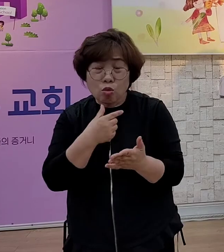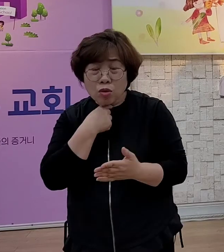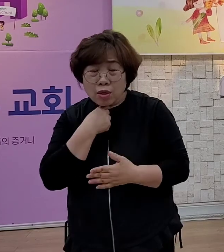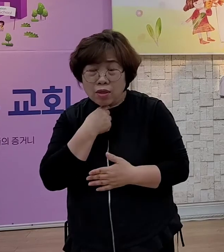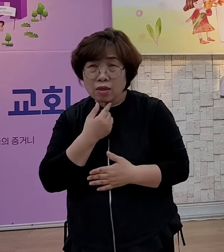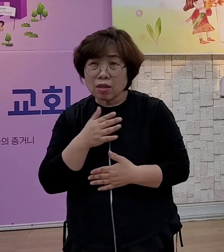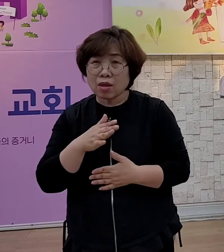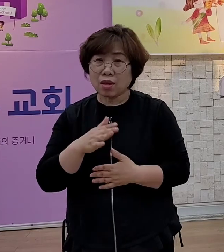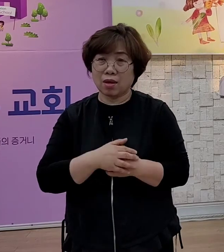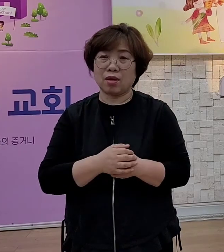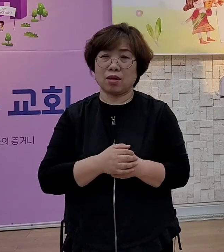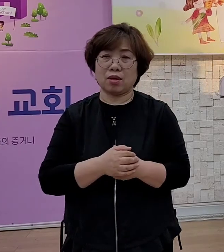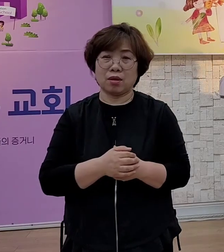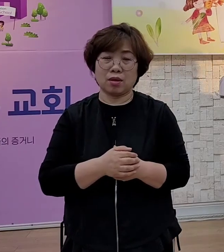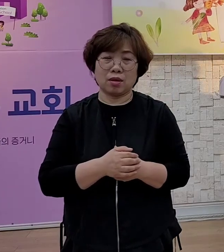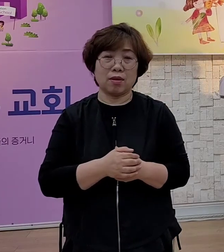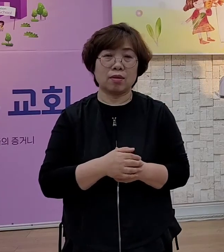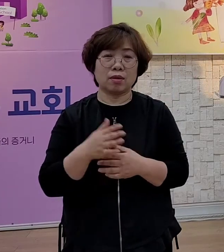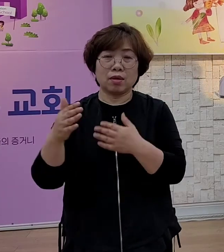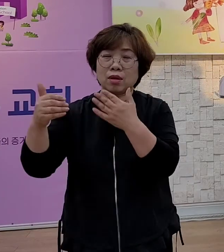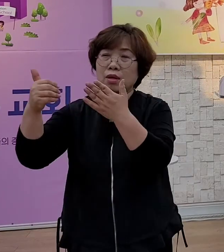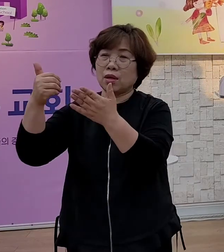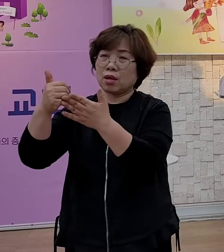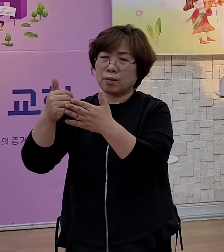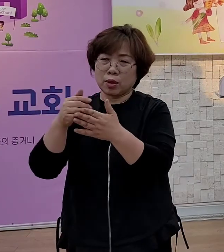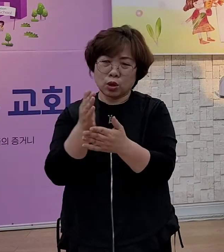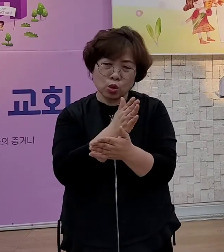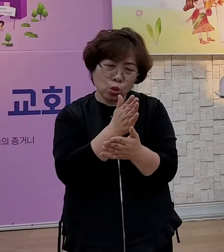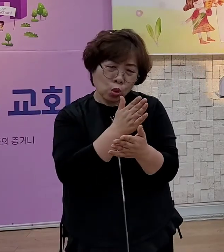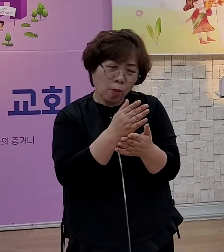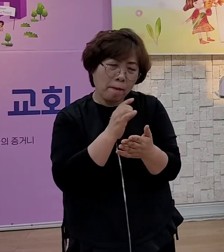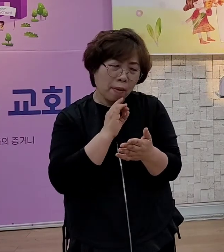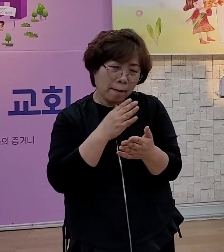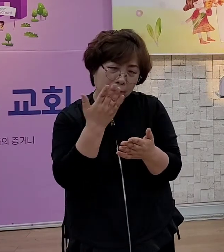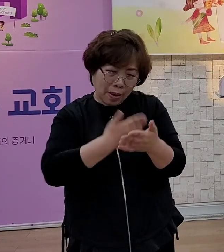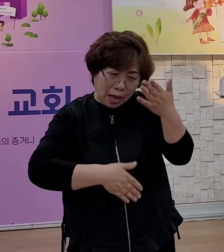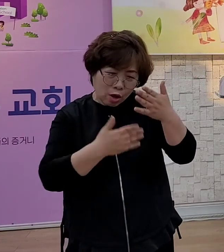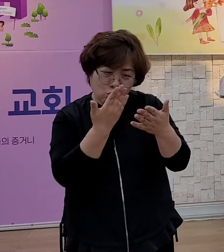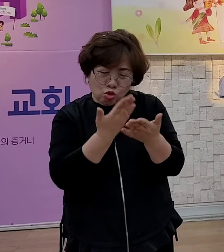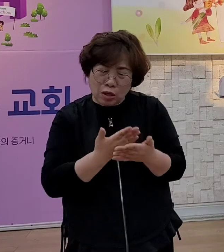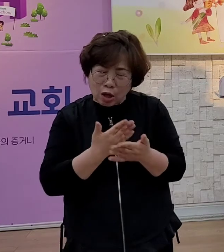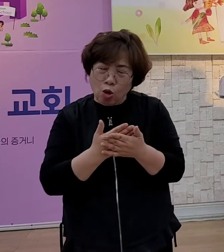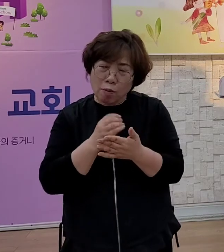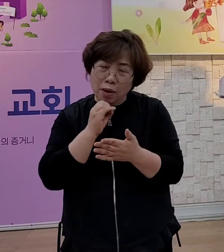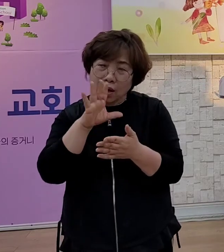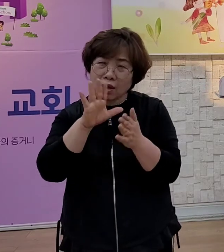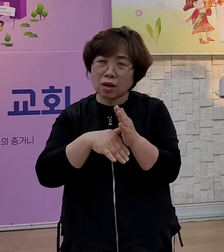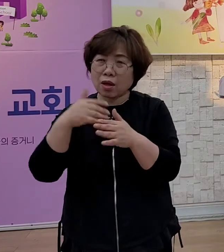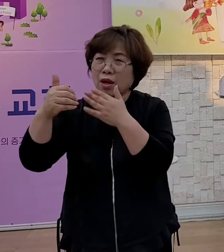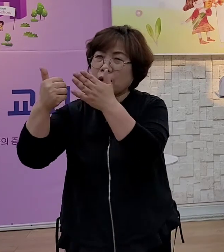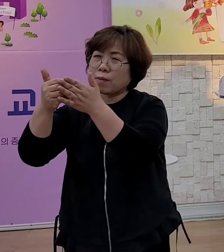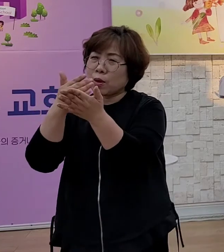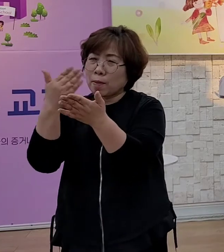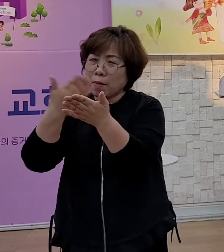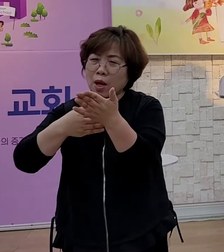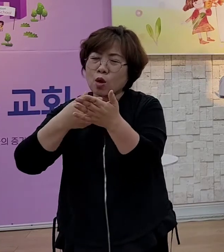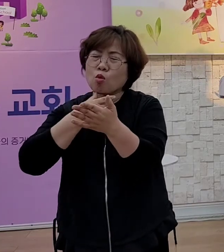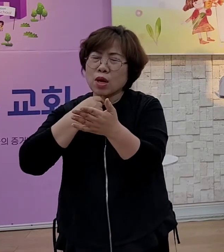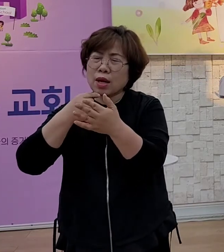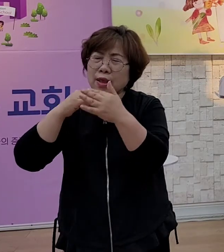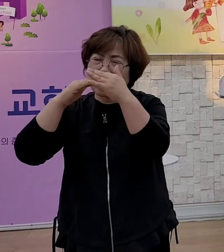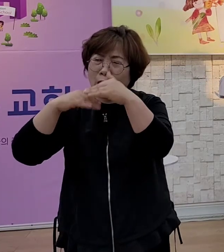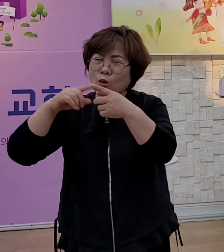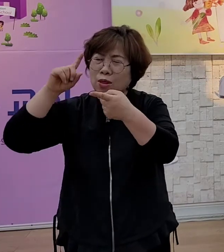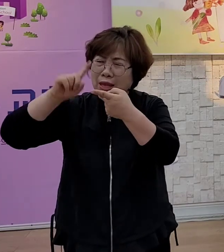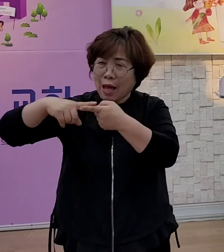최소한 이건 안 되게 해주세요. 하나님께서 최소한 이건 안 되게 해주세요. 그렇게 딱 결과를 주신다면 받아들일 수 있을까요?